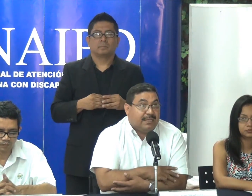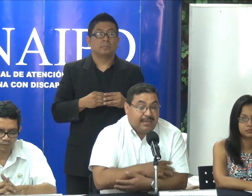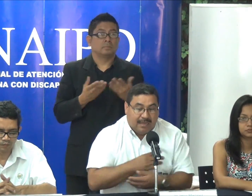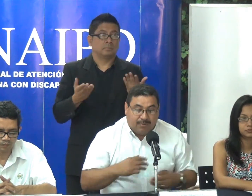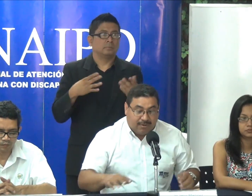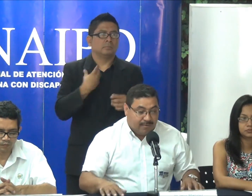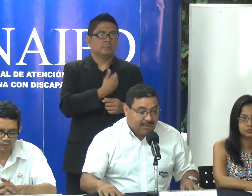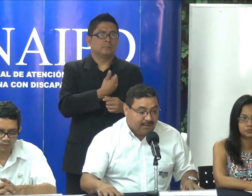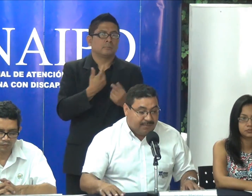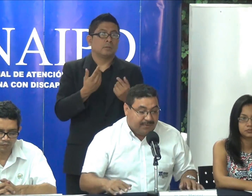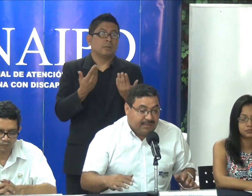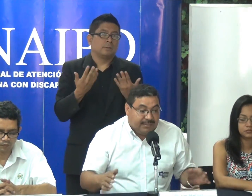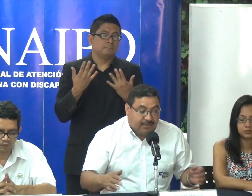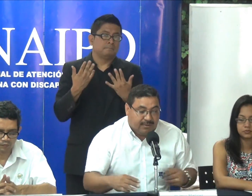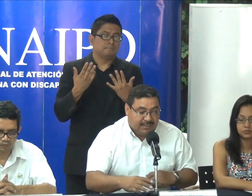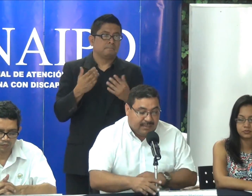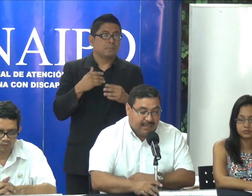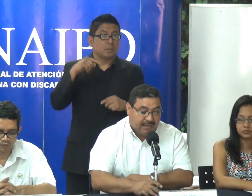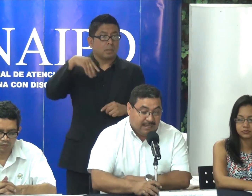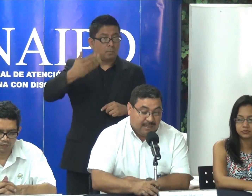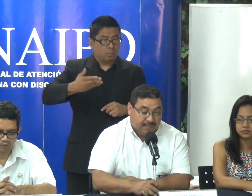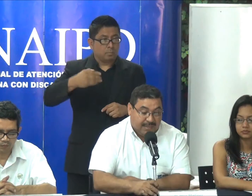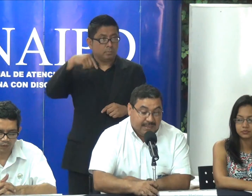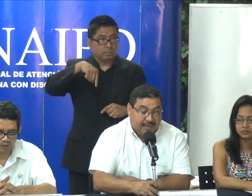Pero estaríamos, como digo, después de esto,